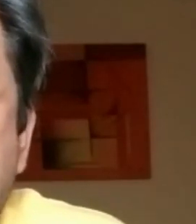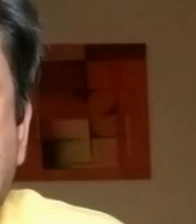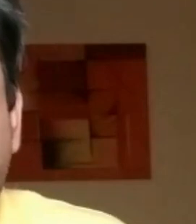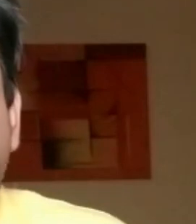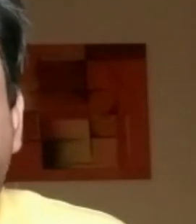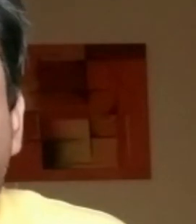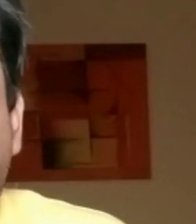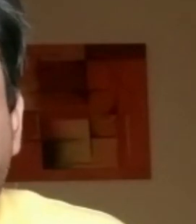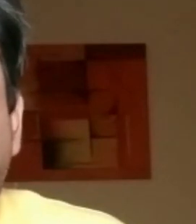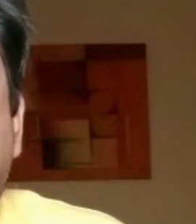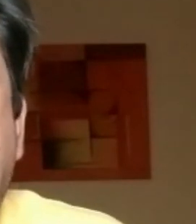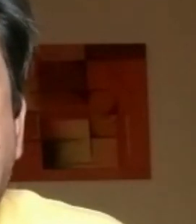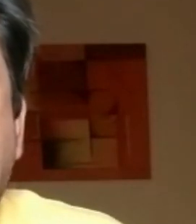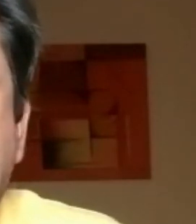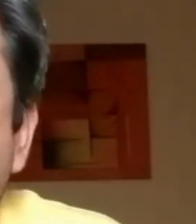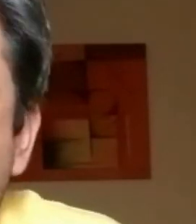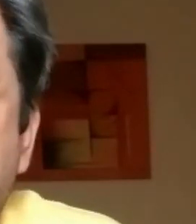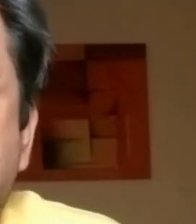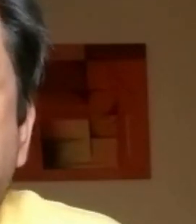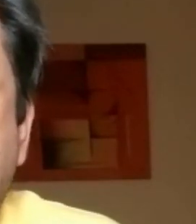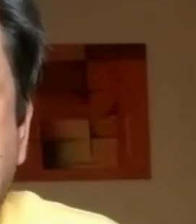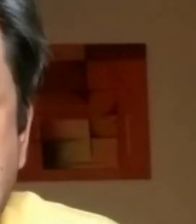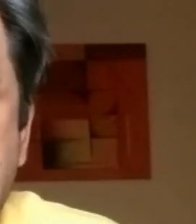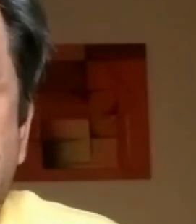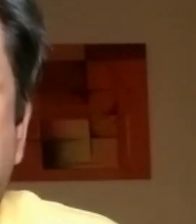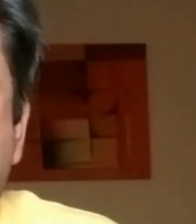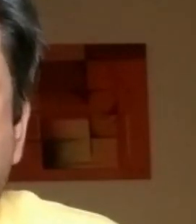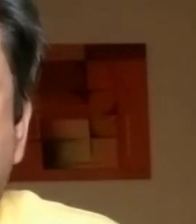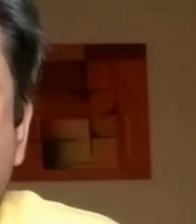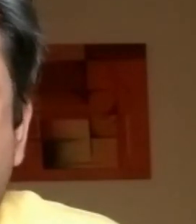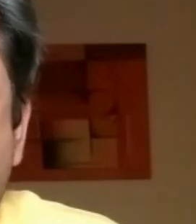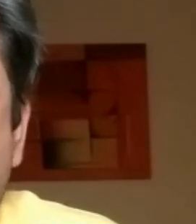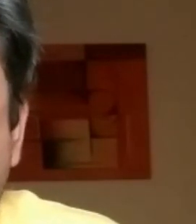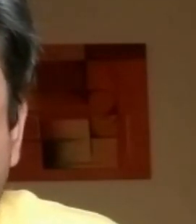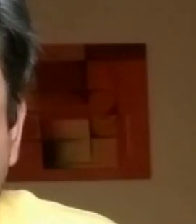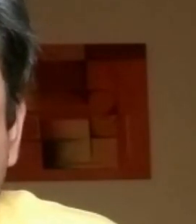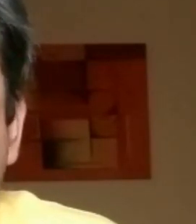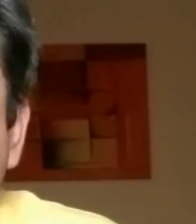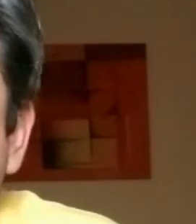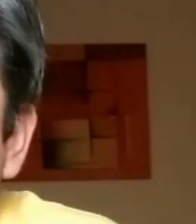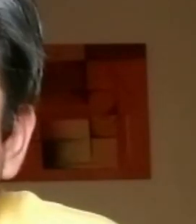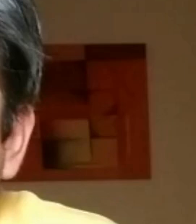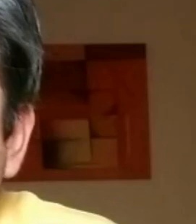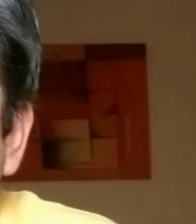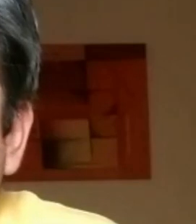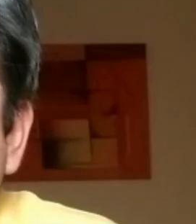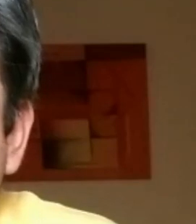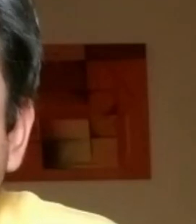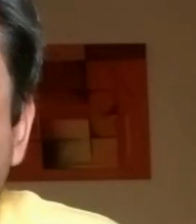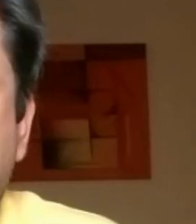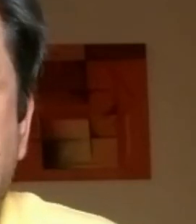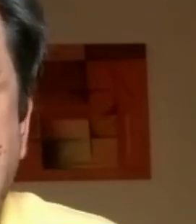importante para a gente construir um país melhor, um estado melhor, uma cidade melhor. Conto com a sua participação e um